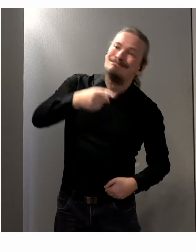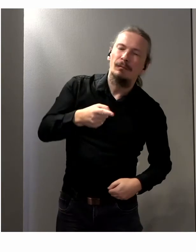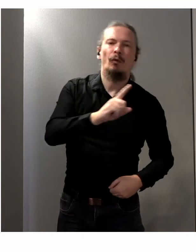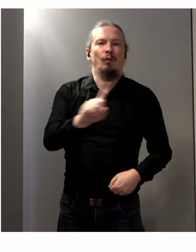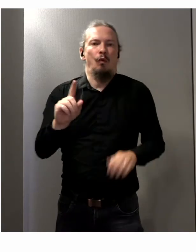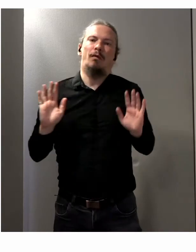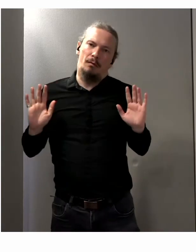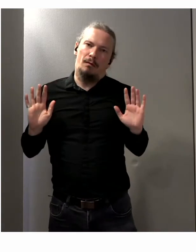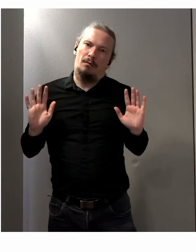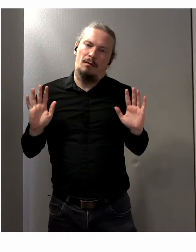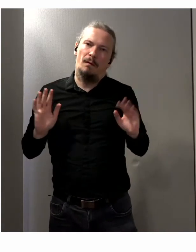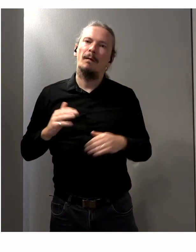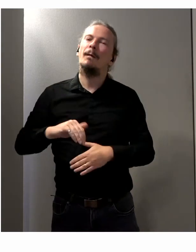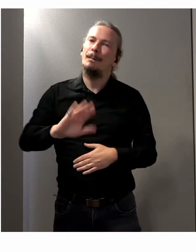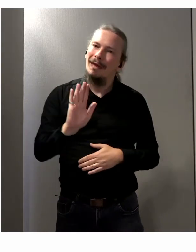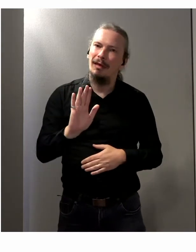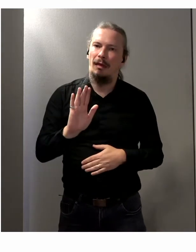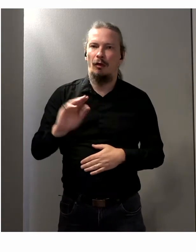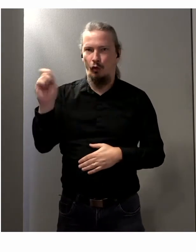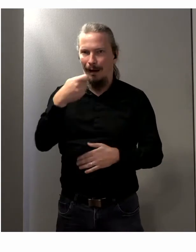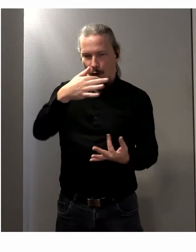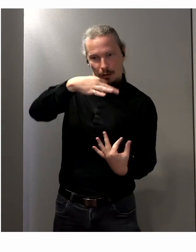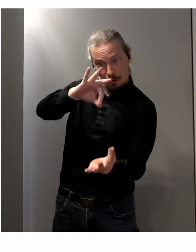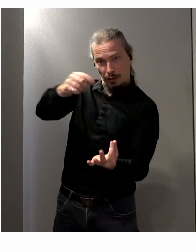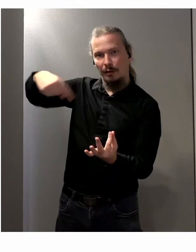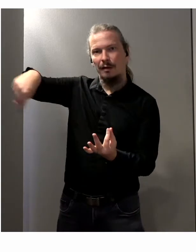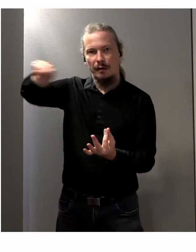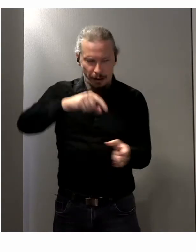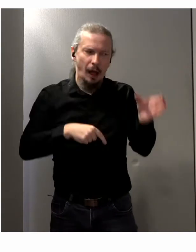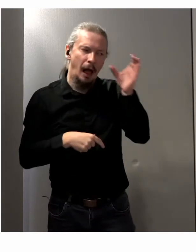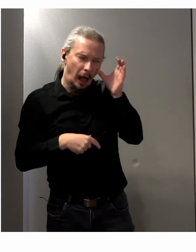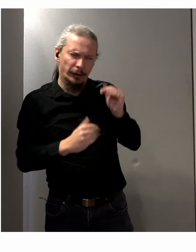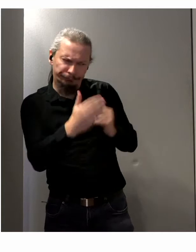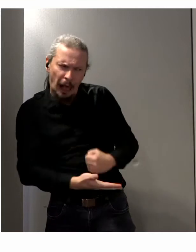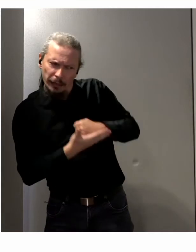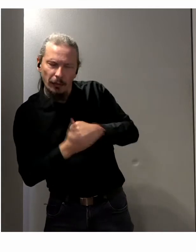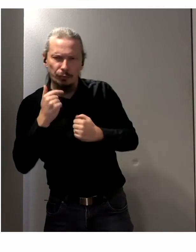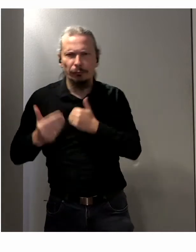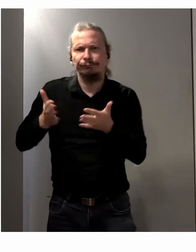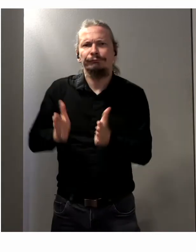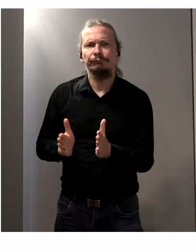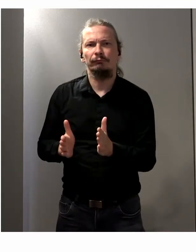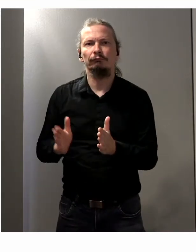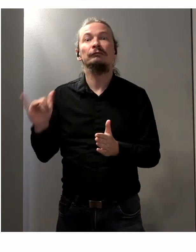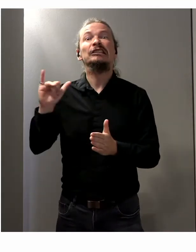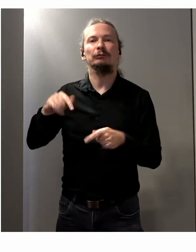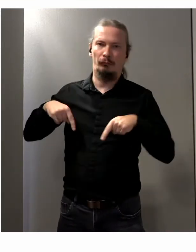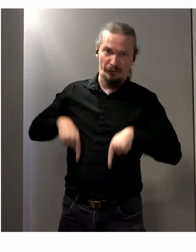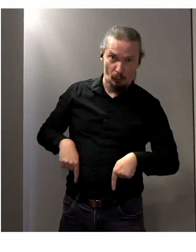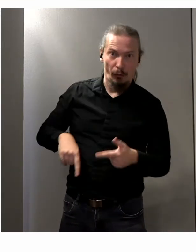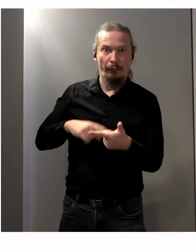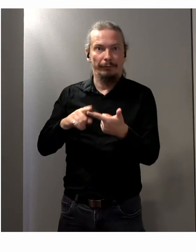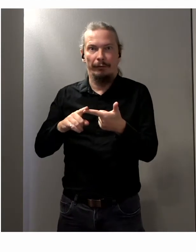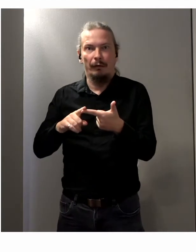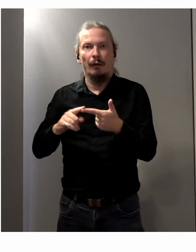pouvoir public, mais avec lesquels les pouvoirs publics doivent pouvoir compter, que ce soit le gouvernement,